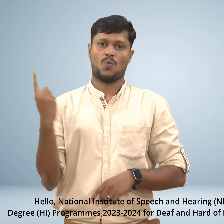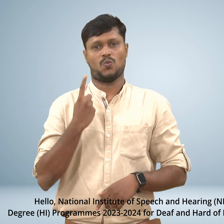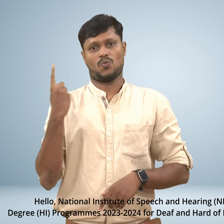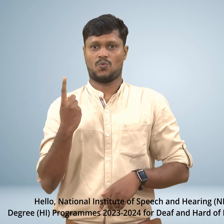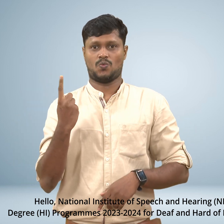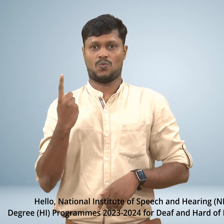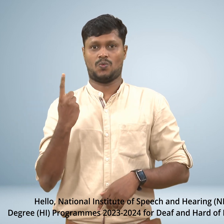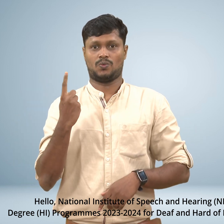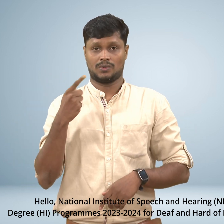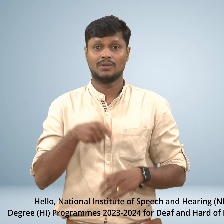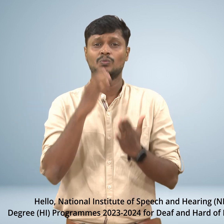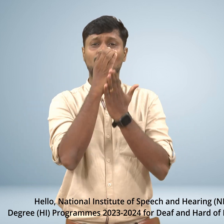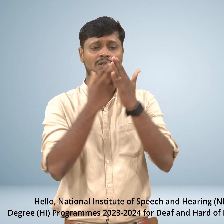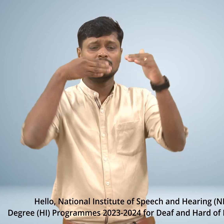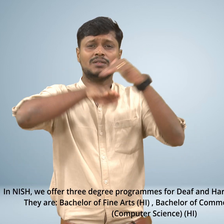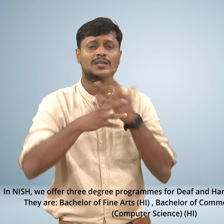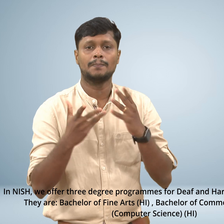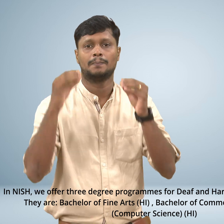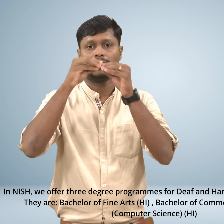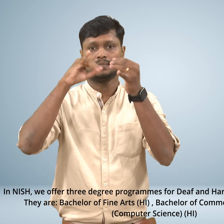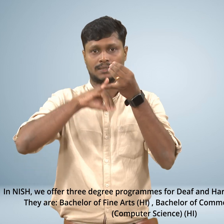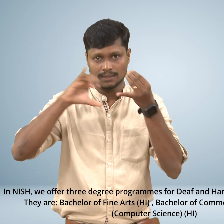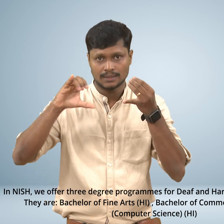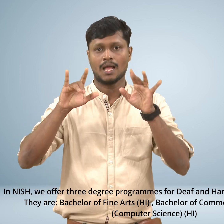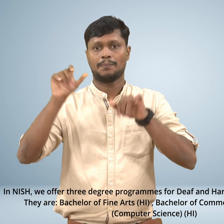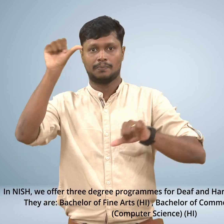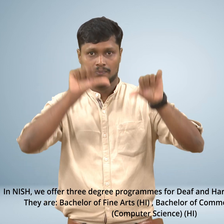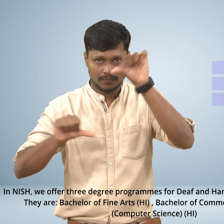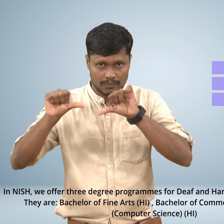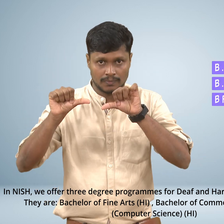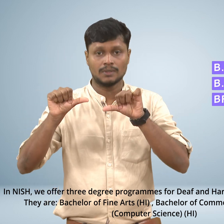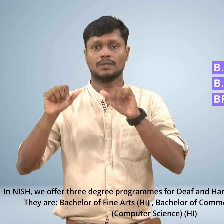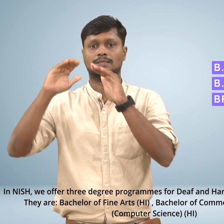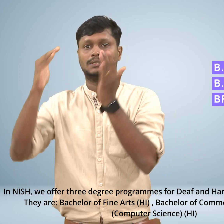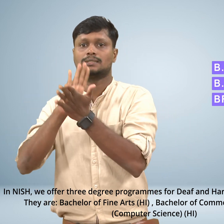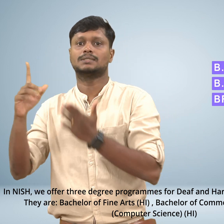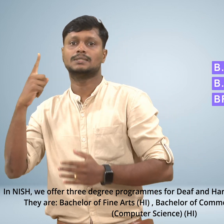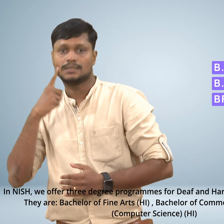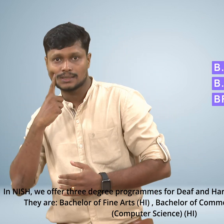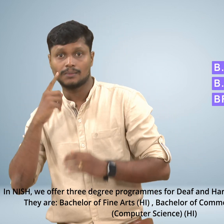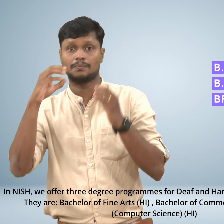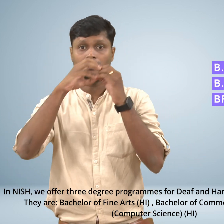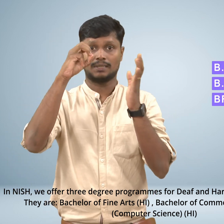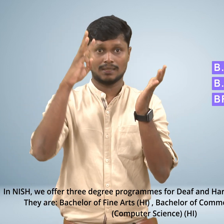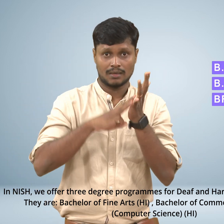മാത്രമാണ് പ്രവേശനം ലഭിക്കുക. ഇവിടെ 3 കോഴ്സുകളാണുള്ളത്. BSc കമ്പ്യൂട്ടർ സയൻസ് HI,